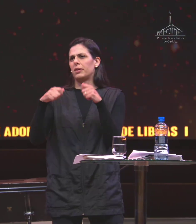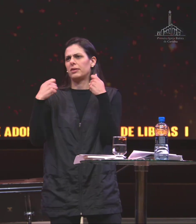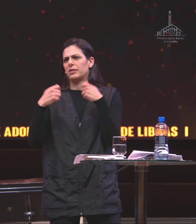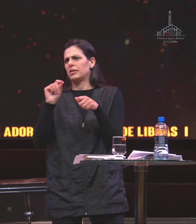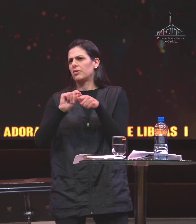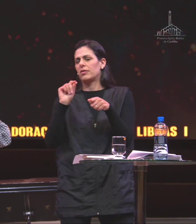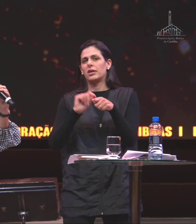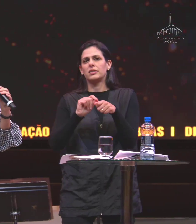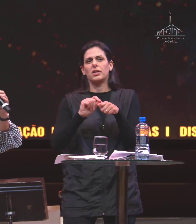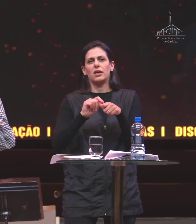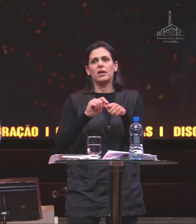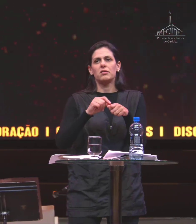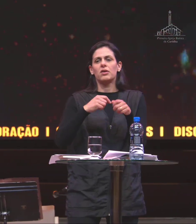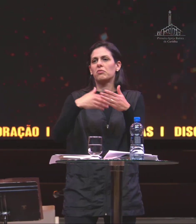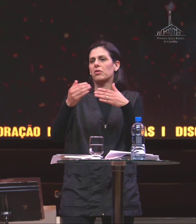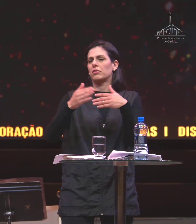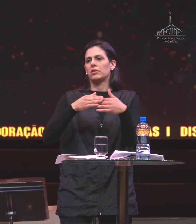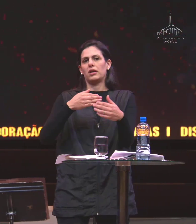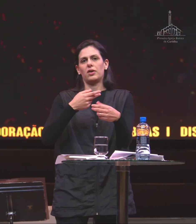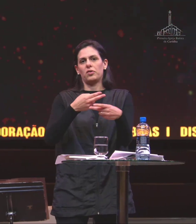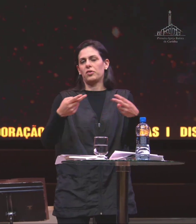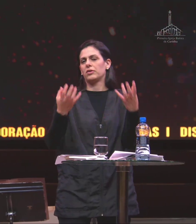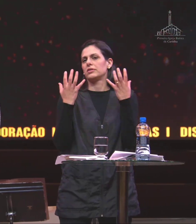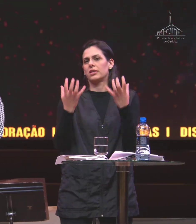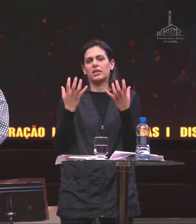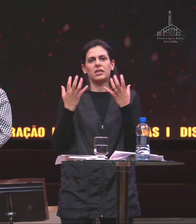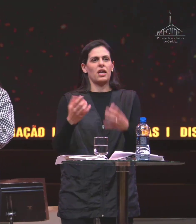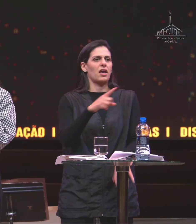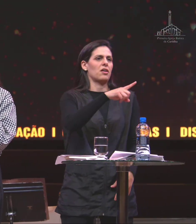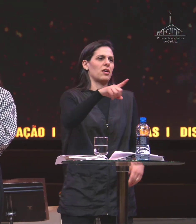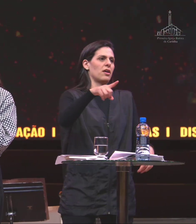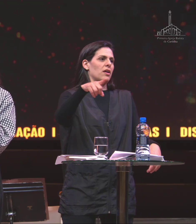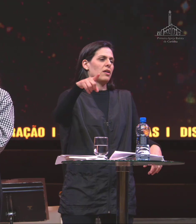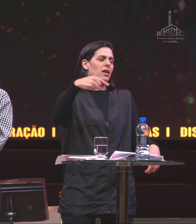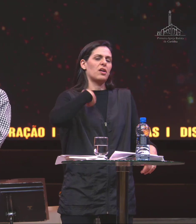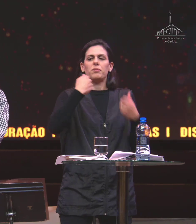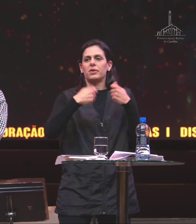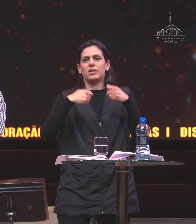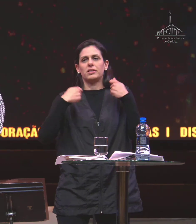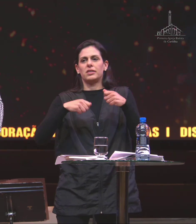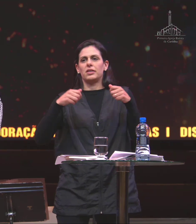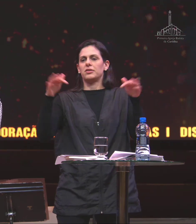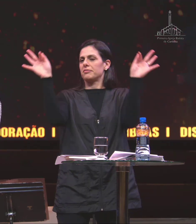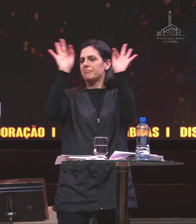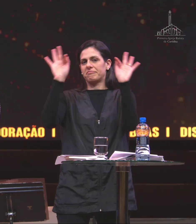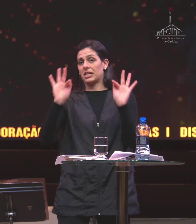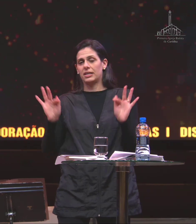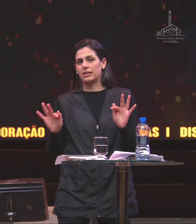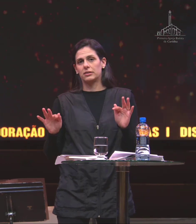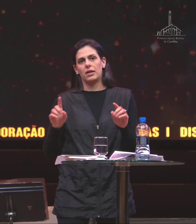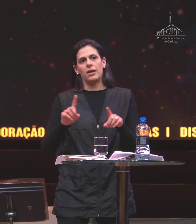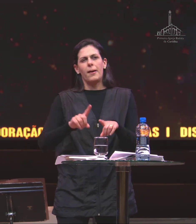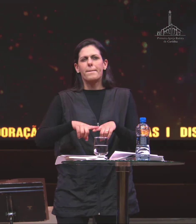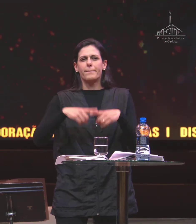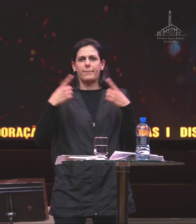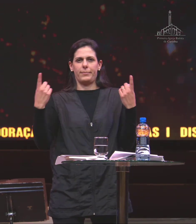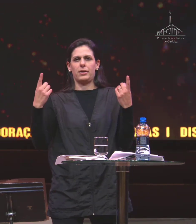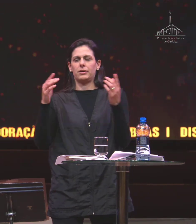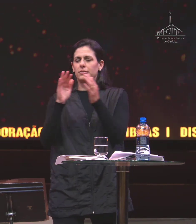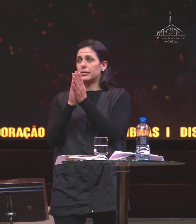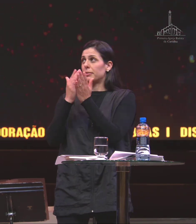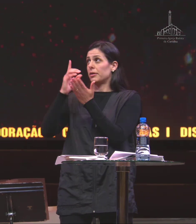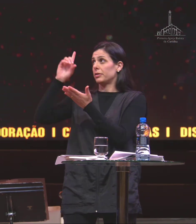as suas histórias. Mas, gente, isso foi orientação que Deus me deu mesmo. Porque eu nunca tinha pensado em escrever. E eu falava, Deus, tem certeza? Ele falou,